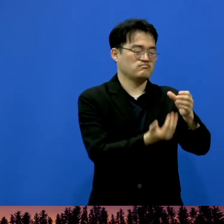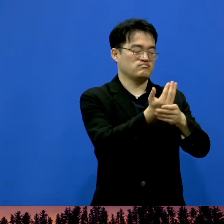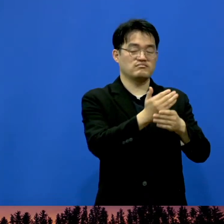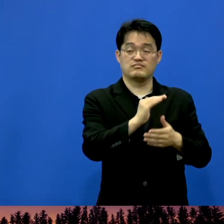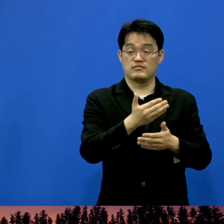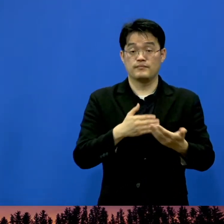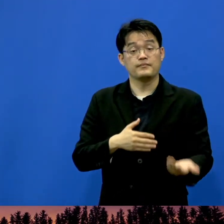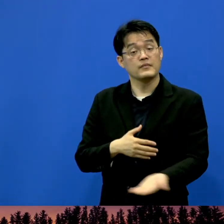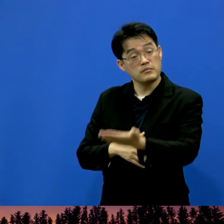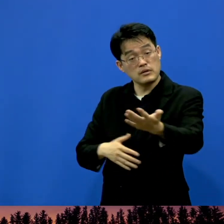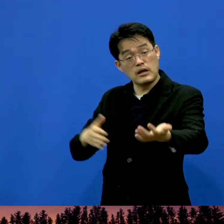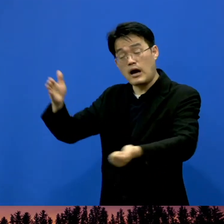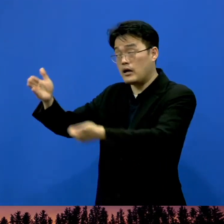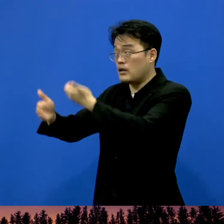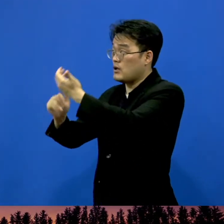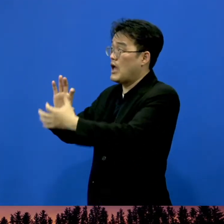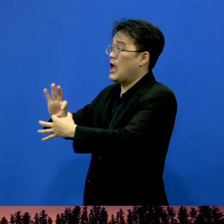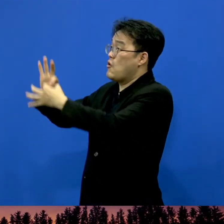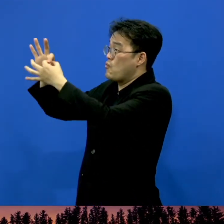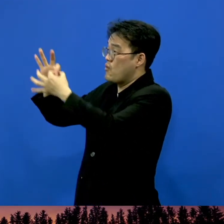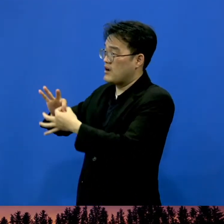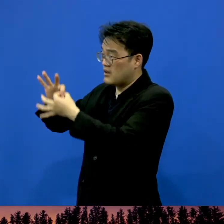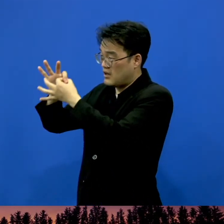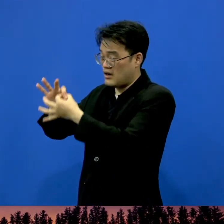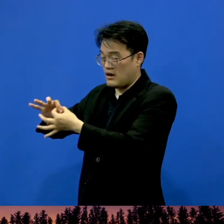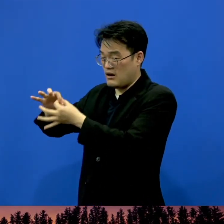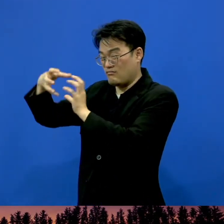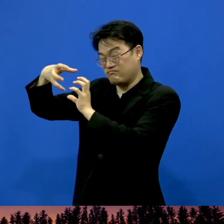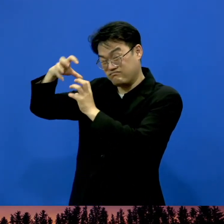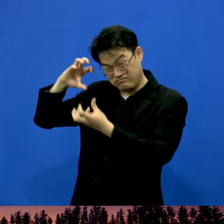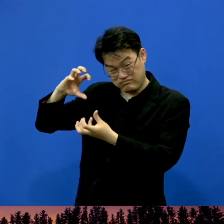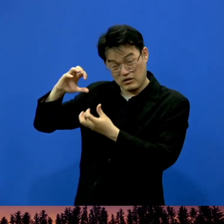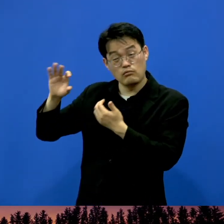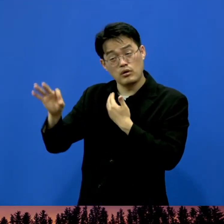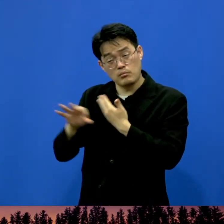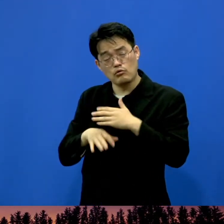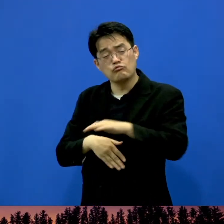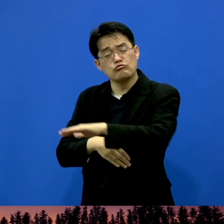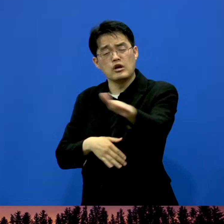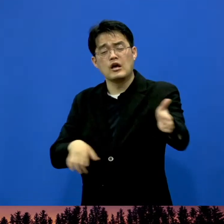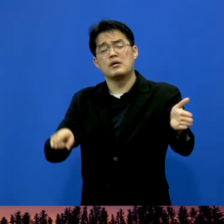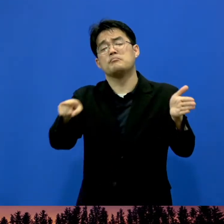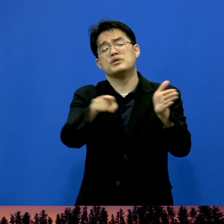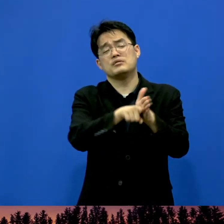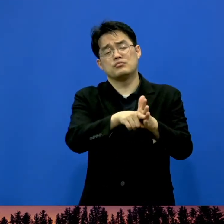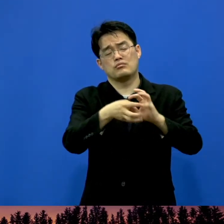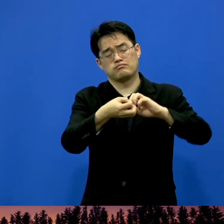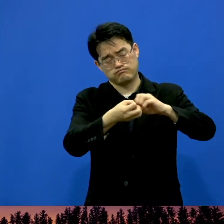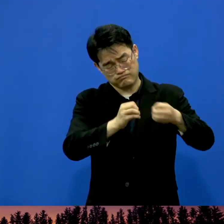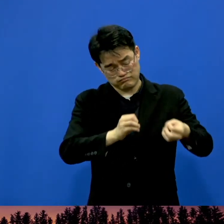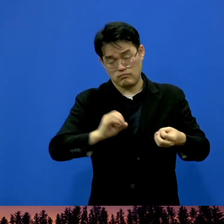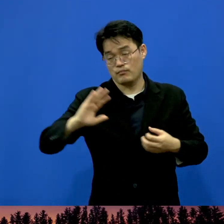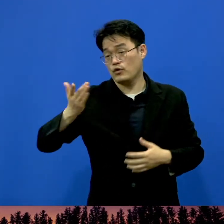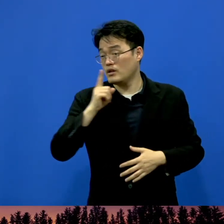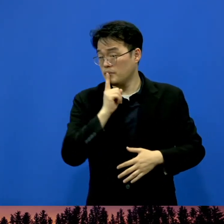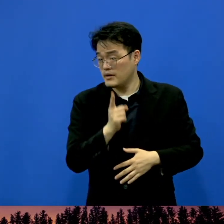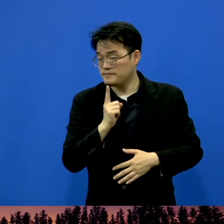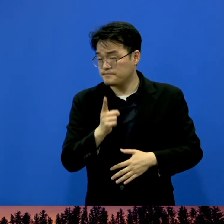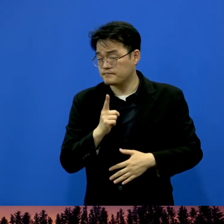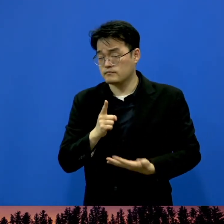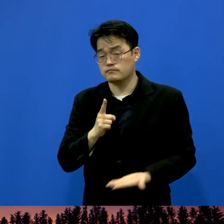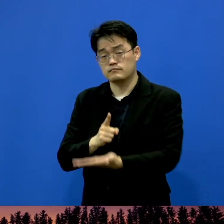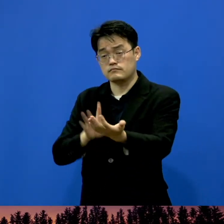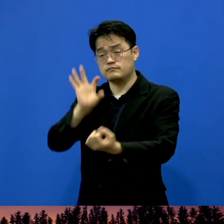설정되지 않으면 우리 신앙이 계속 왜곡돼요. 신앙생활이 열리지가 않아요. 그러니까 10년, 20년